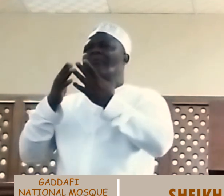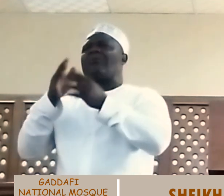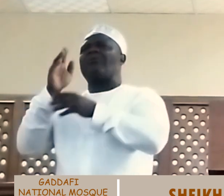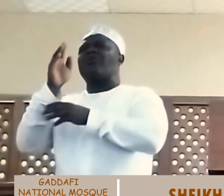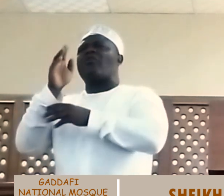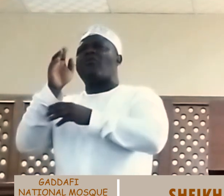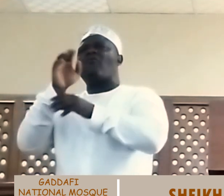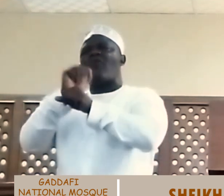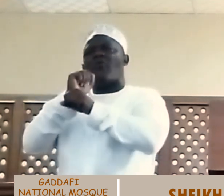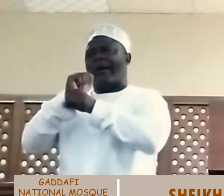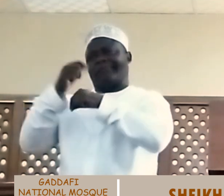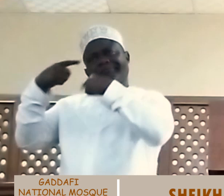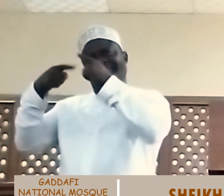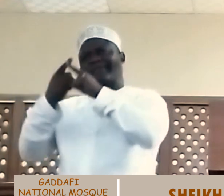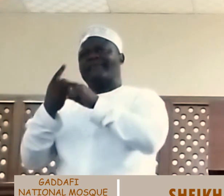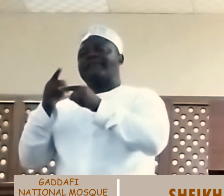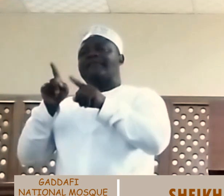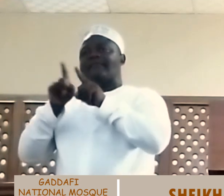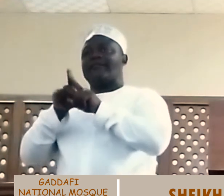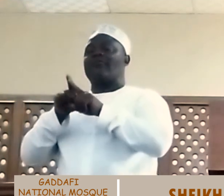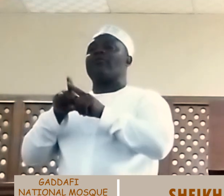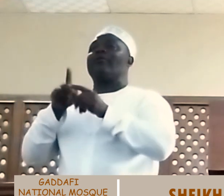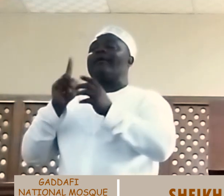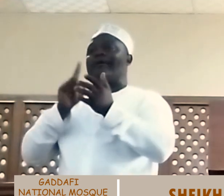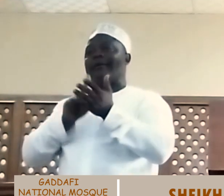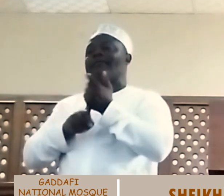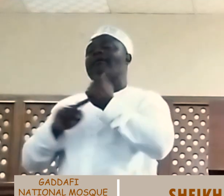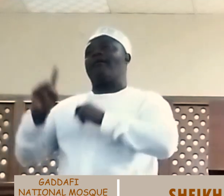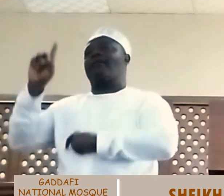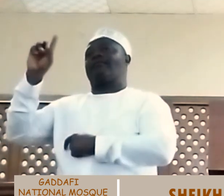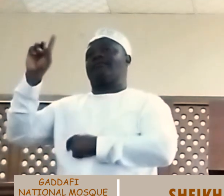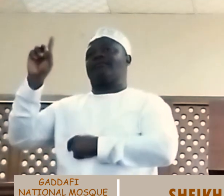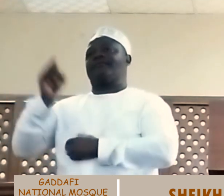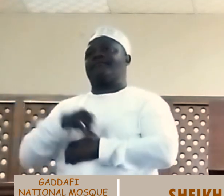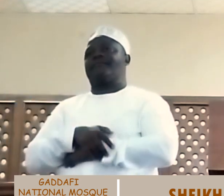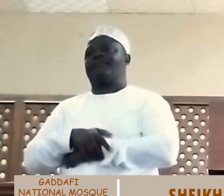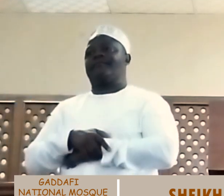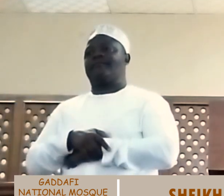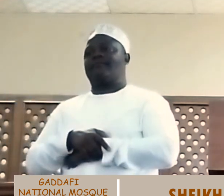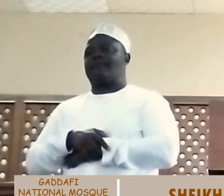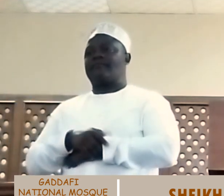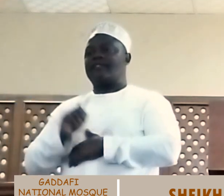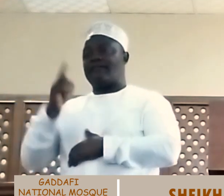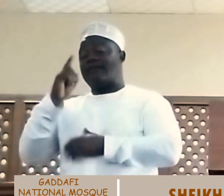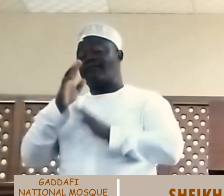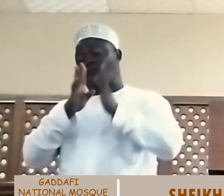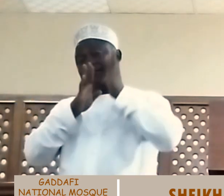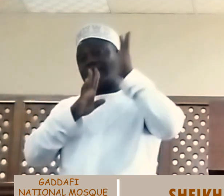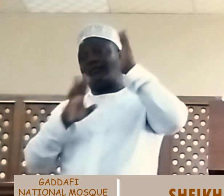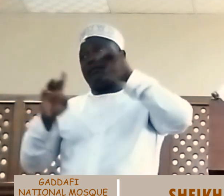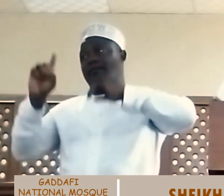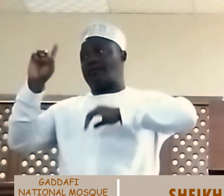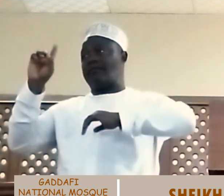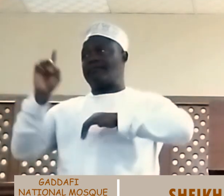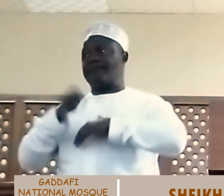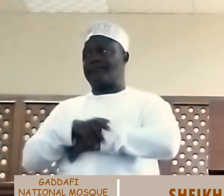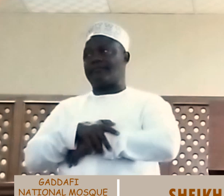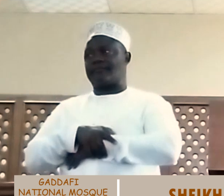عن منكر يكتبه الله تعالى. نسوسو كتندك الله